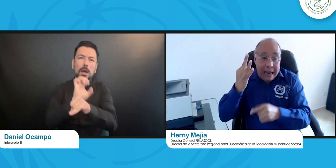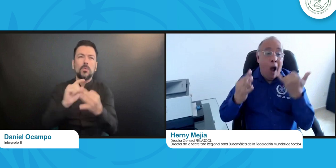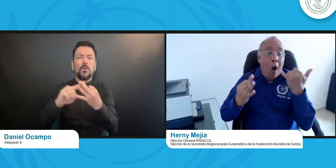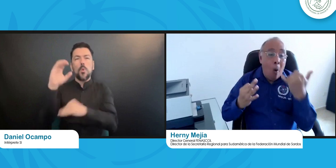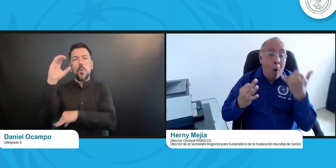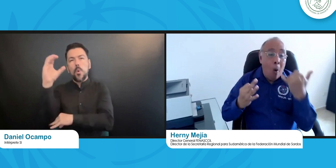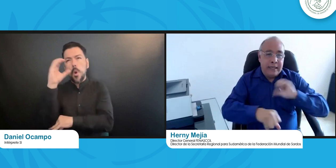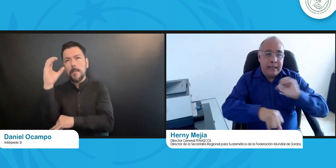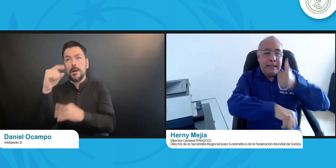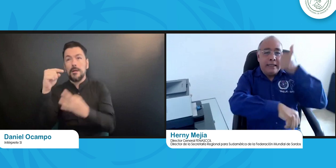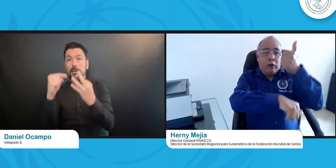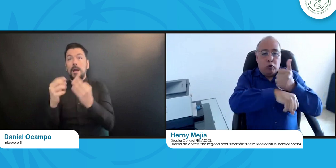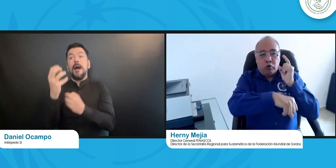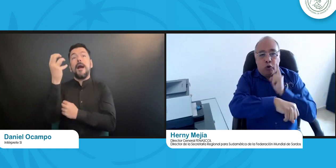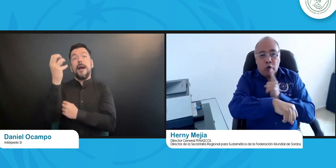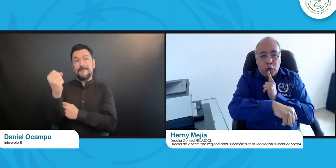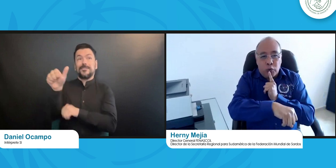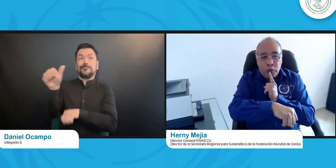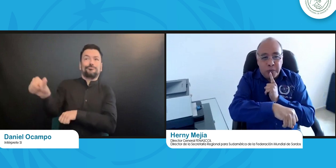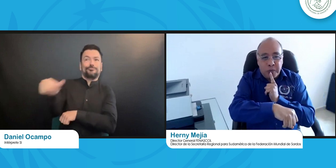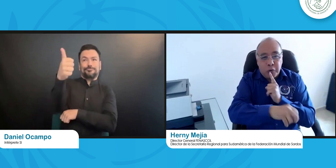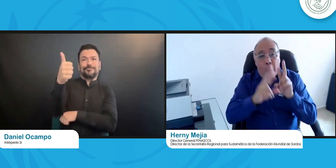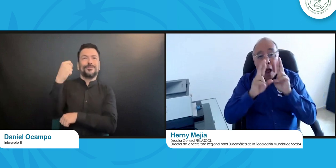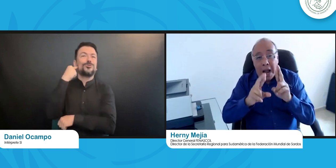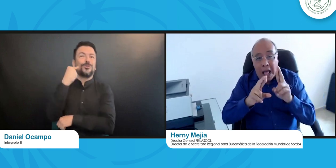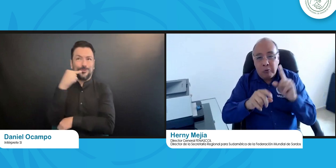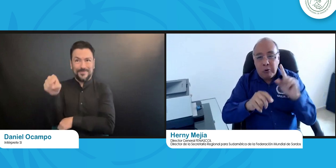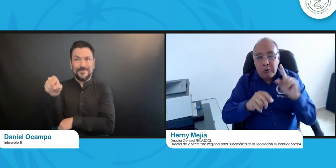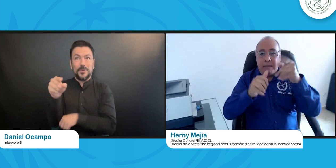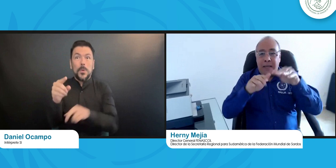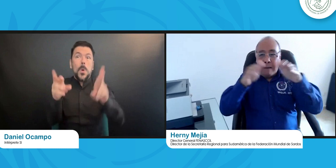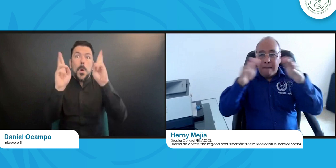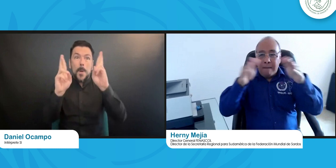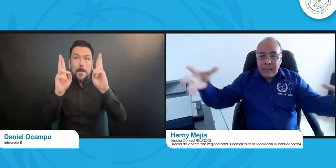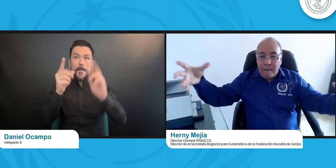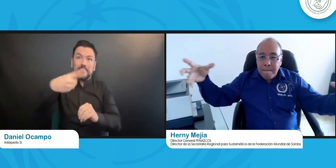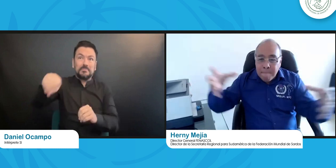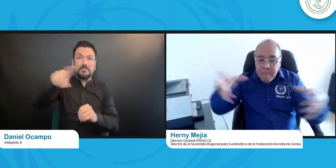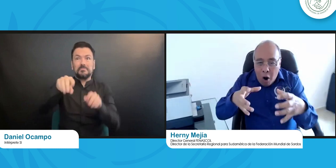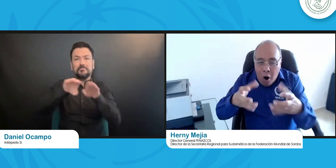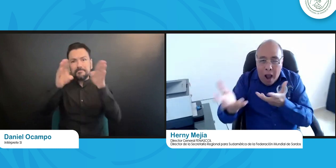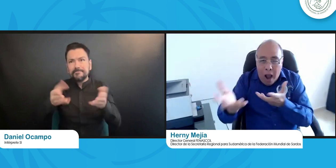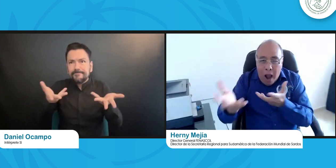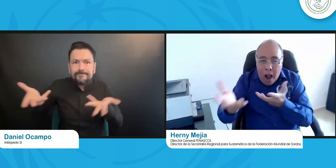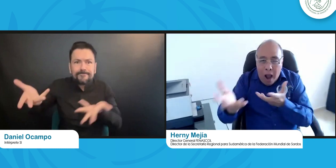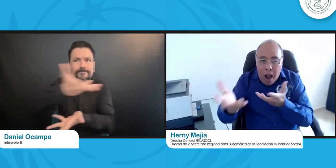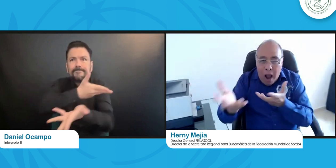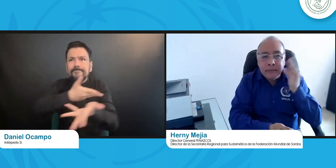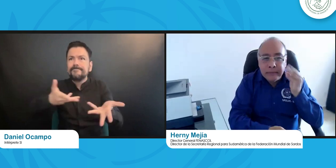y la de Ecuador, que tienen directores sordos a su cargo, con el fin